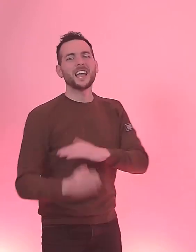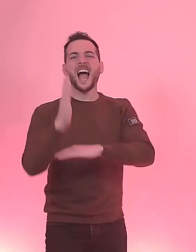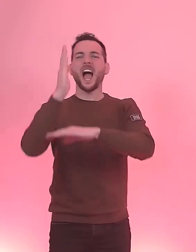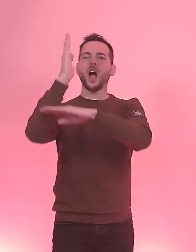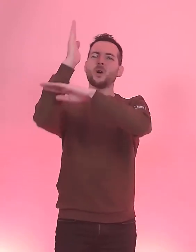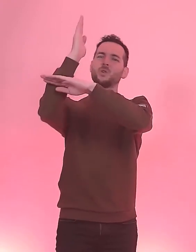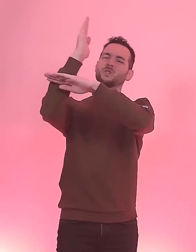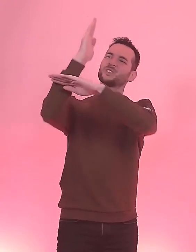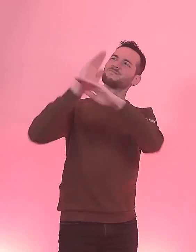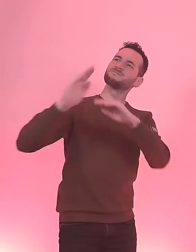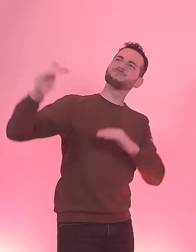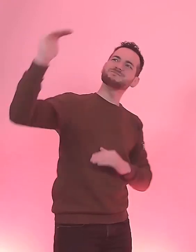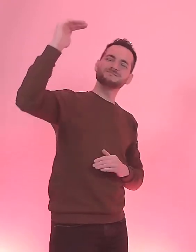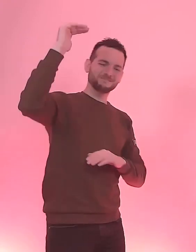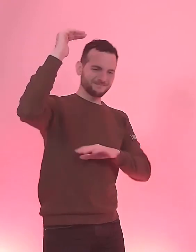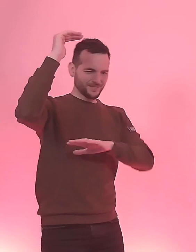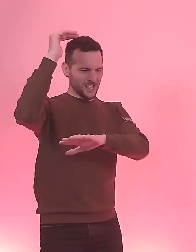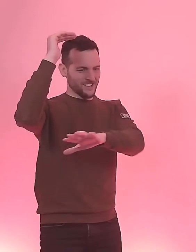stan